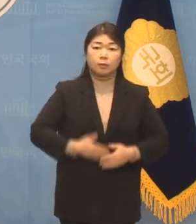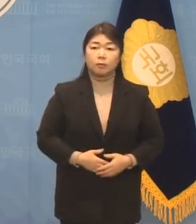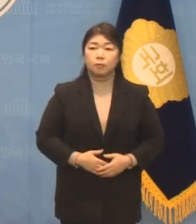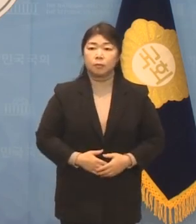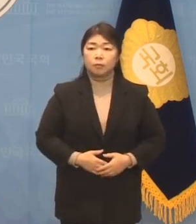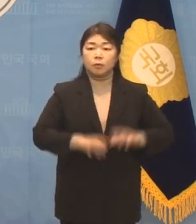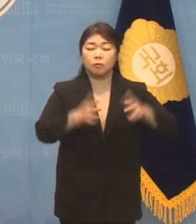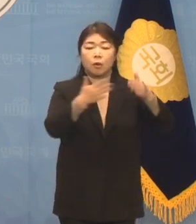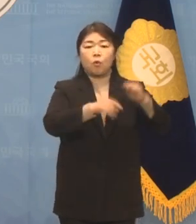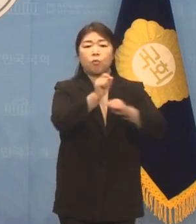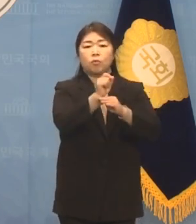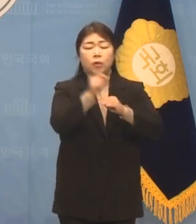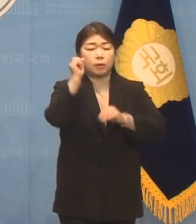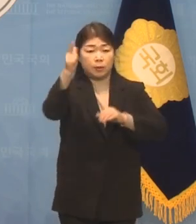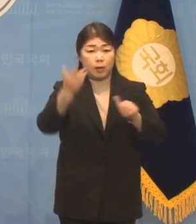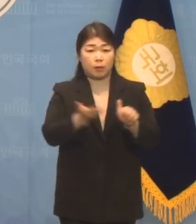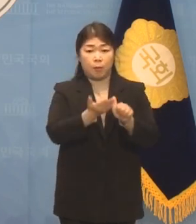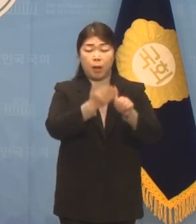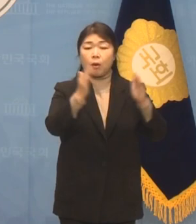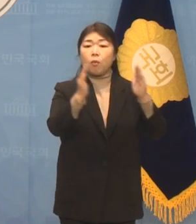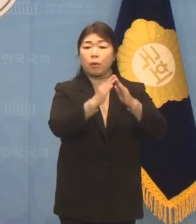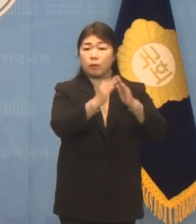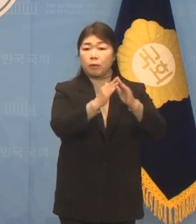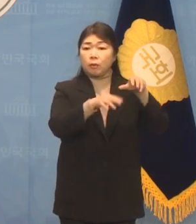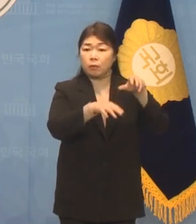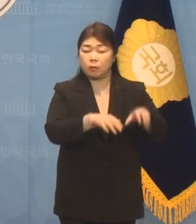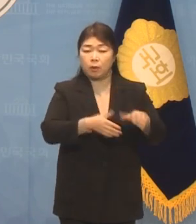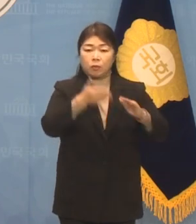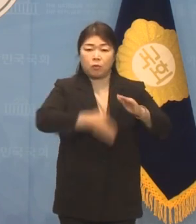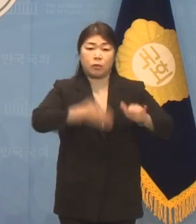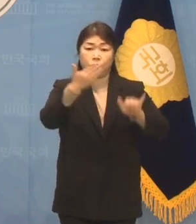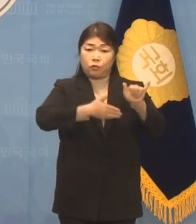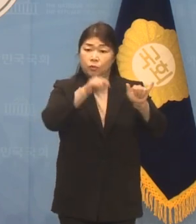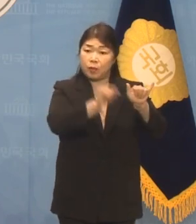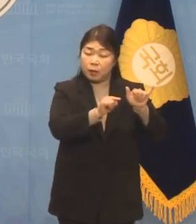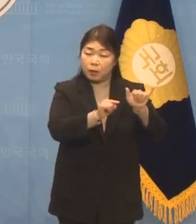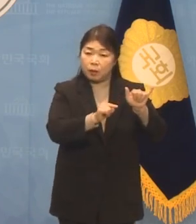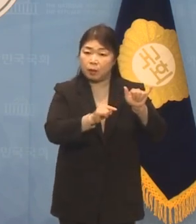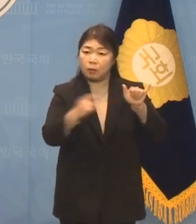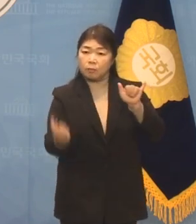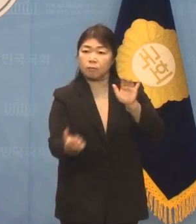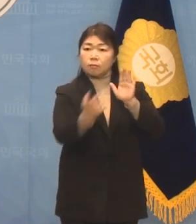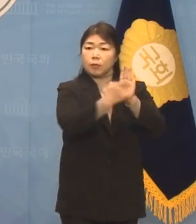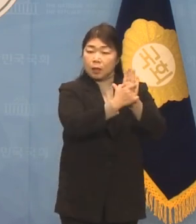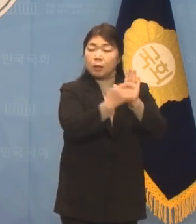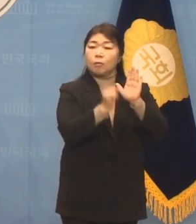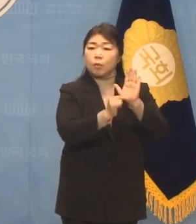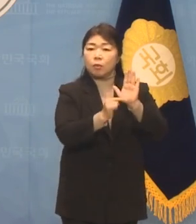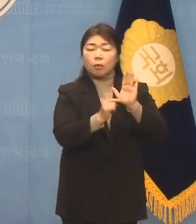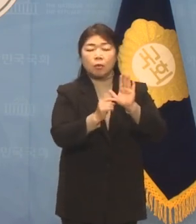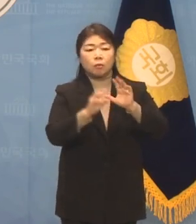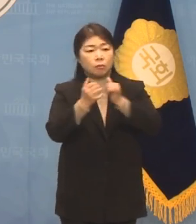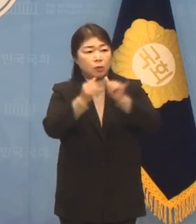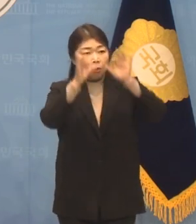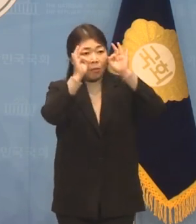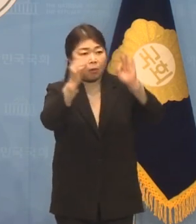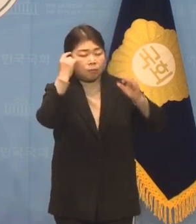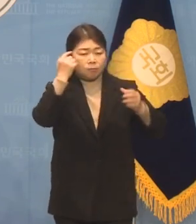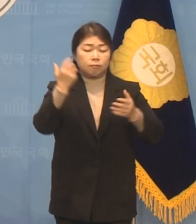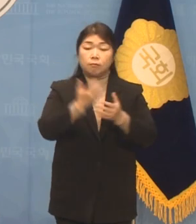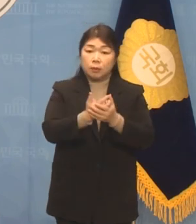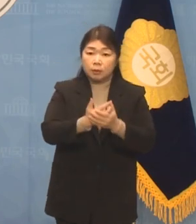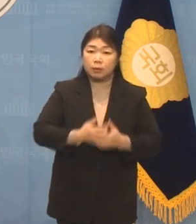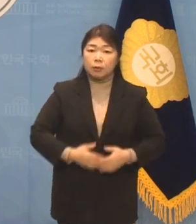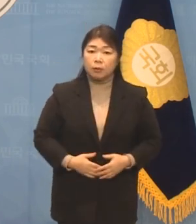국가공무원 인재개발원 공식 유튜브 인재교육TV에 게시된 영상이 국민들께 충격을 주고